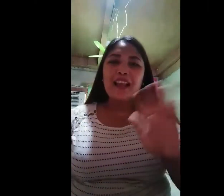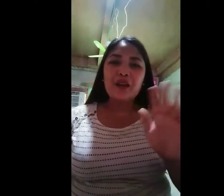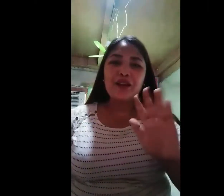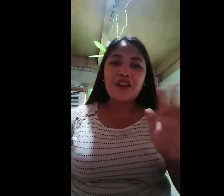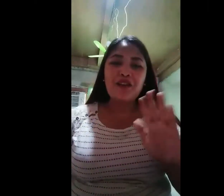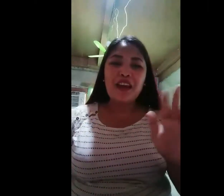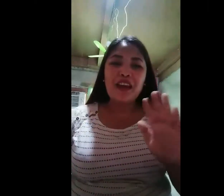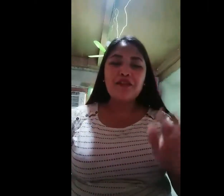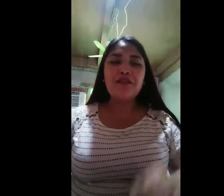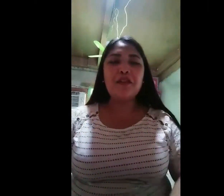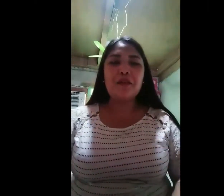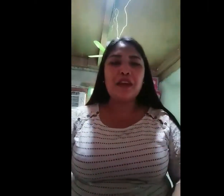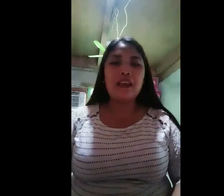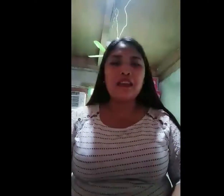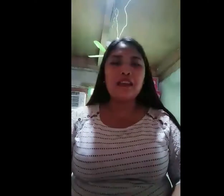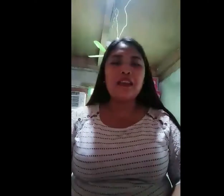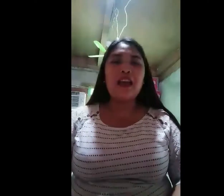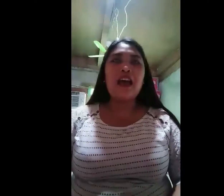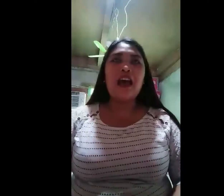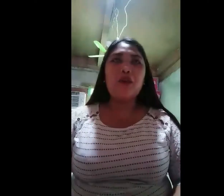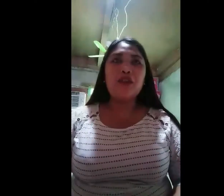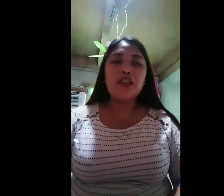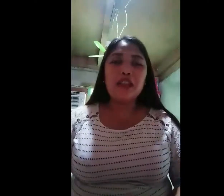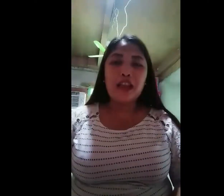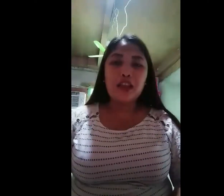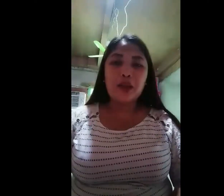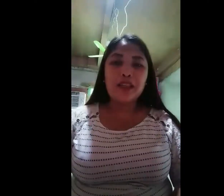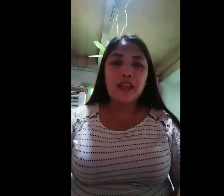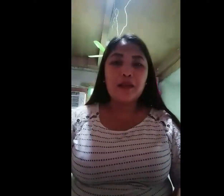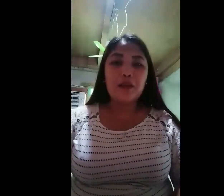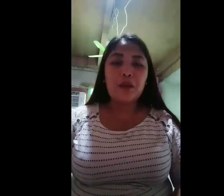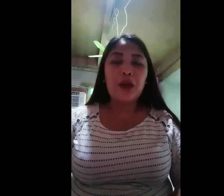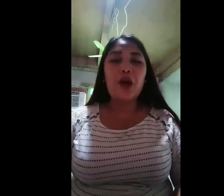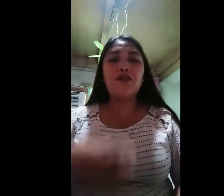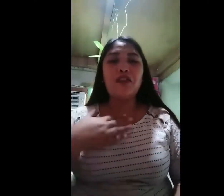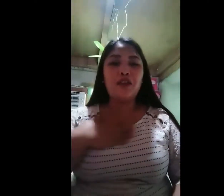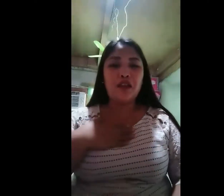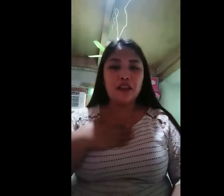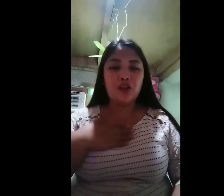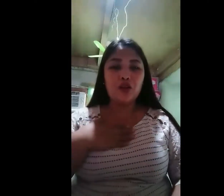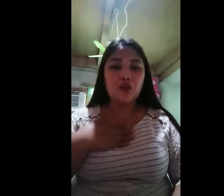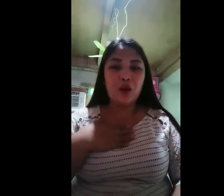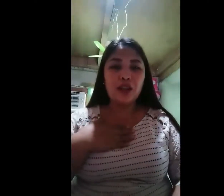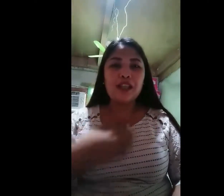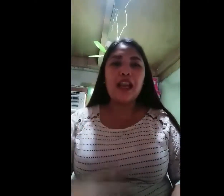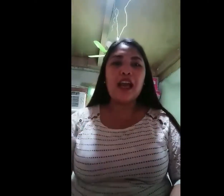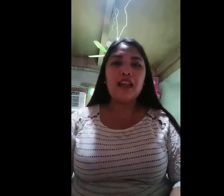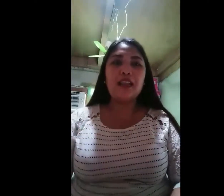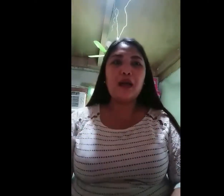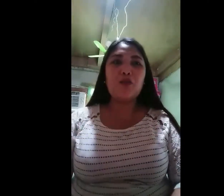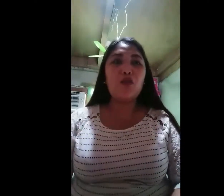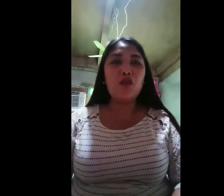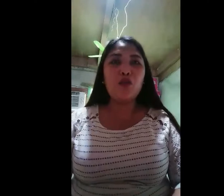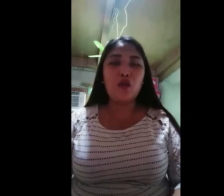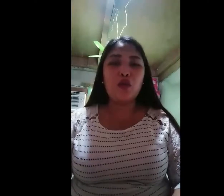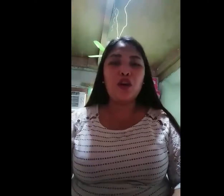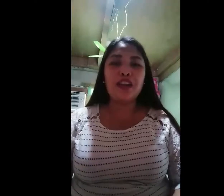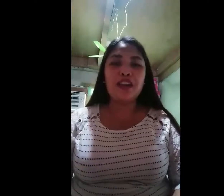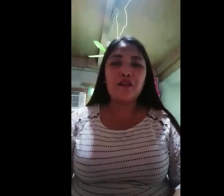Hello, Deaf Ed Philippines. I would just like to extend po my heartfelt gratitude po sa lahat ng bumubuo po ng Deaf